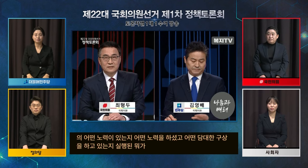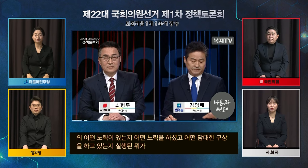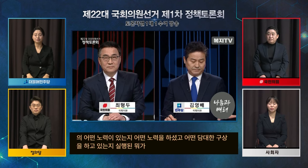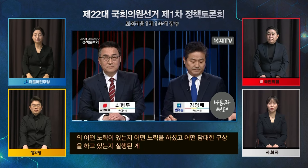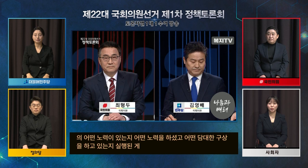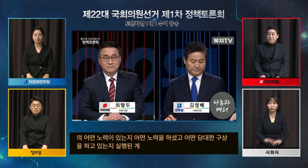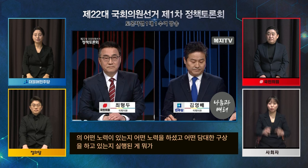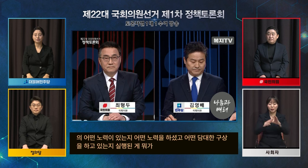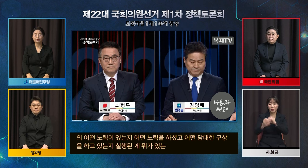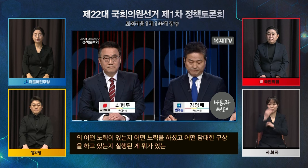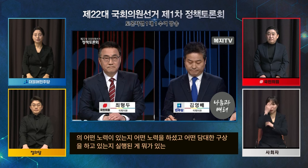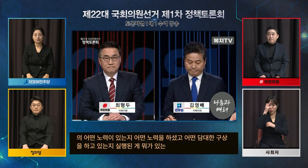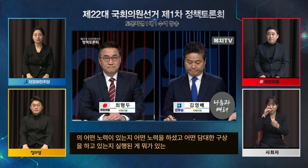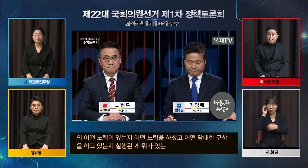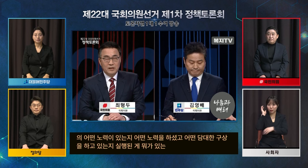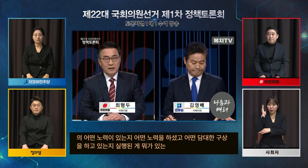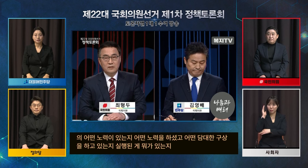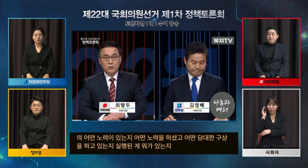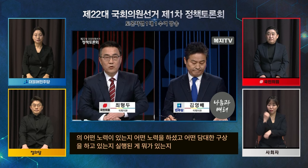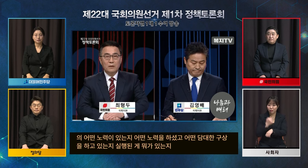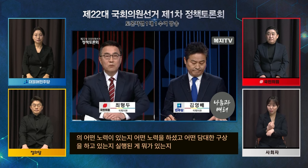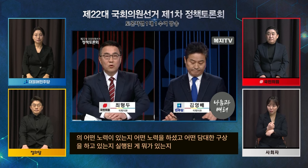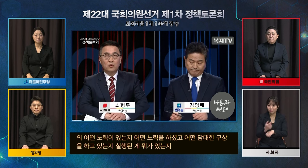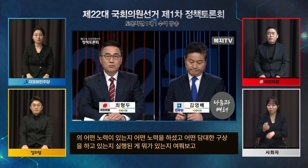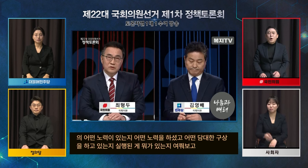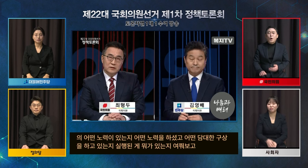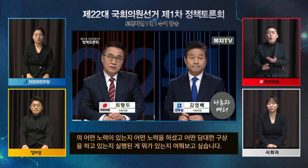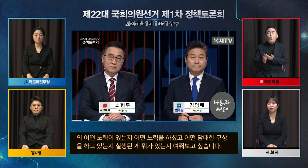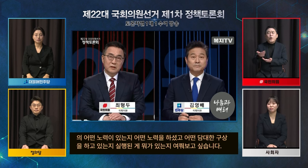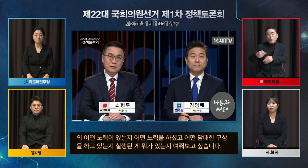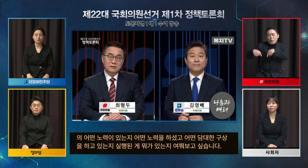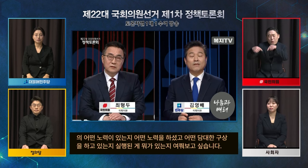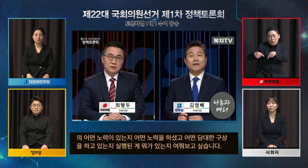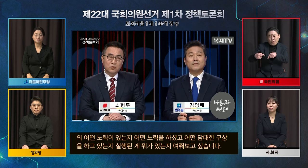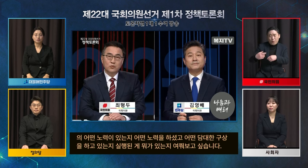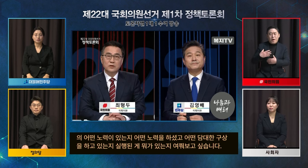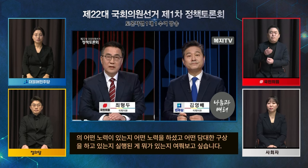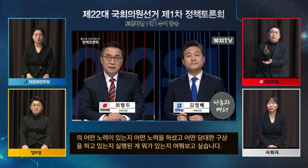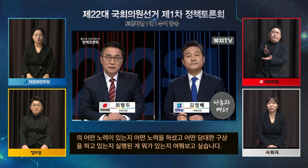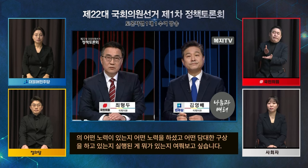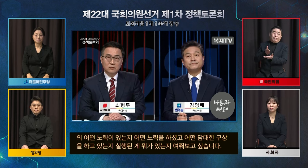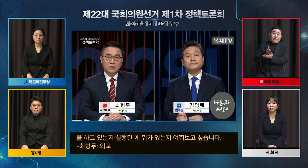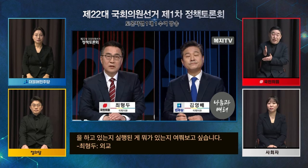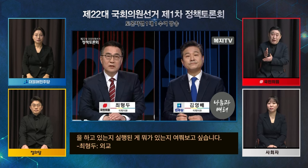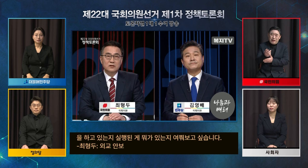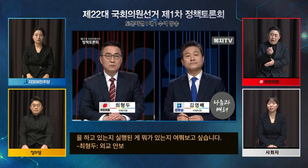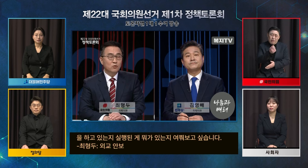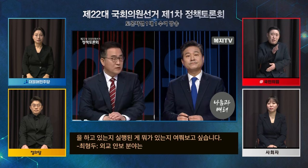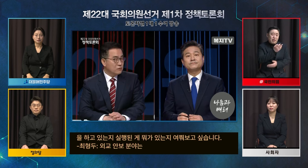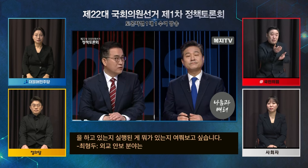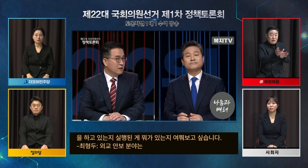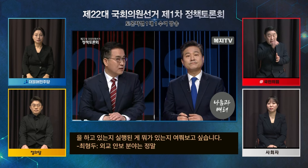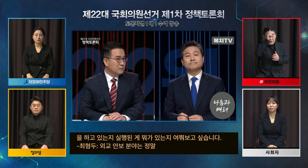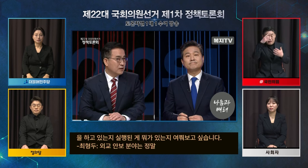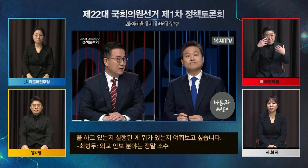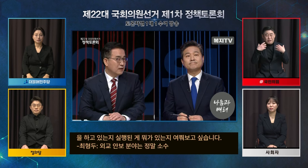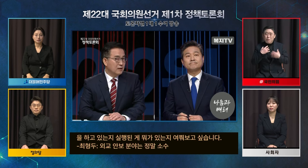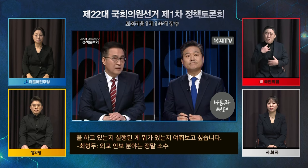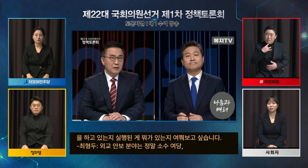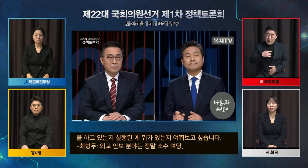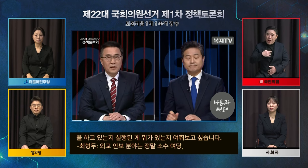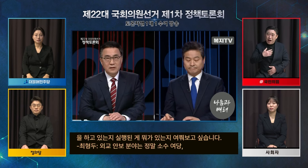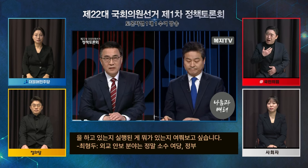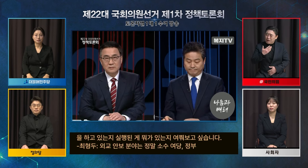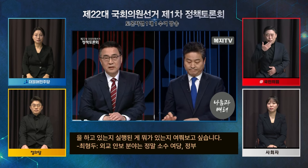국민의힘 최영도 의원 발언하시겠습니까? 네. 외교 안보 분야는 정말 소수 여당 그리고 정부 혼자 할 수 있는 게 아닙니다.